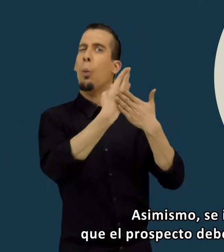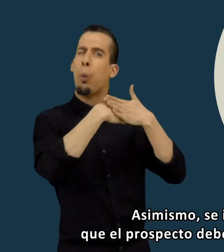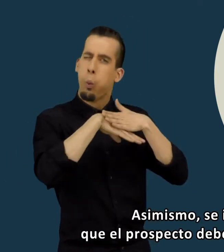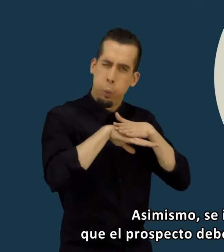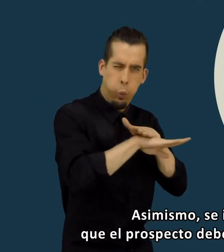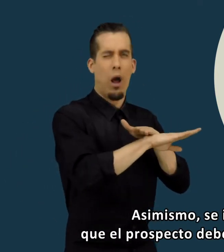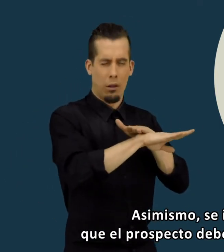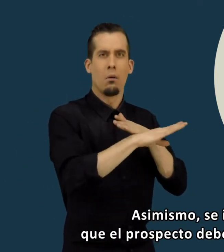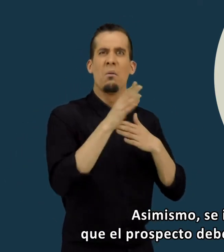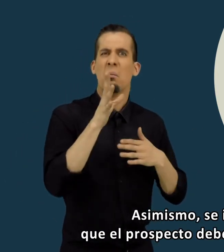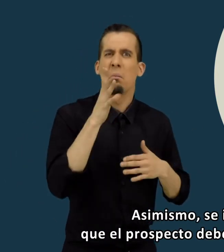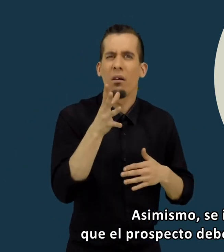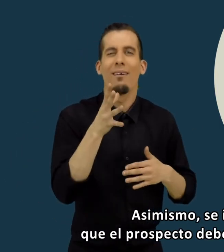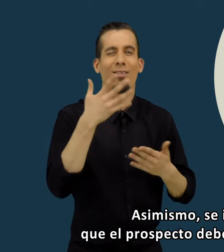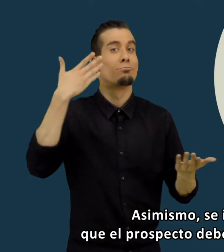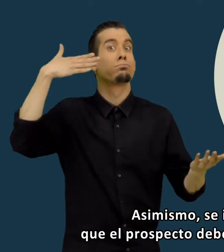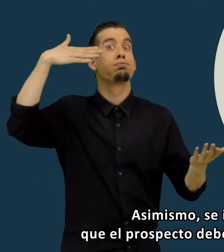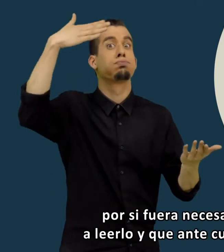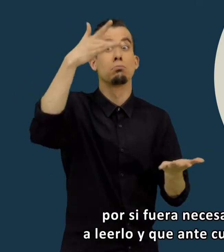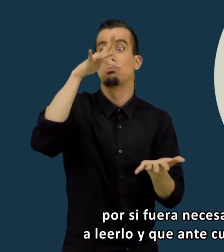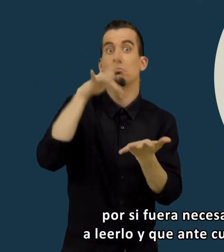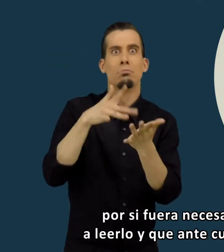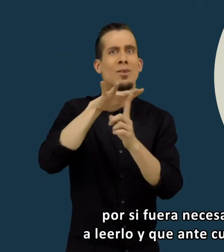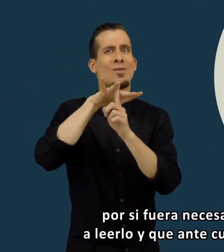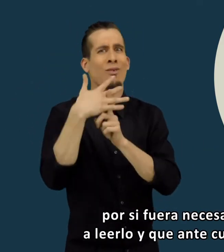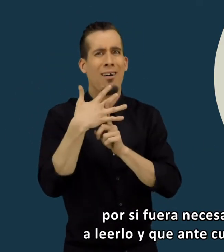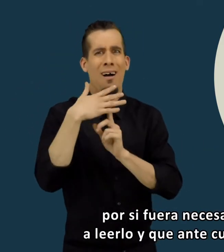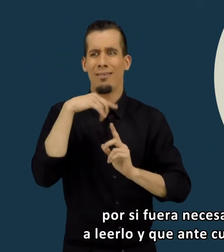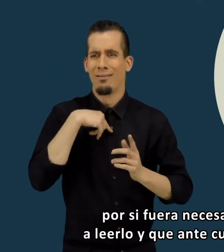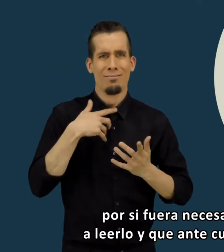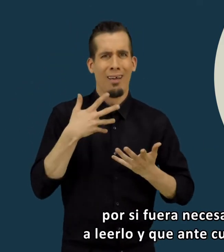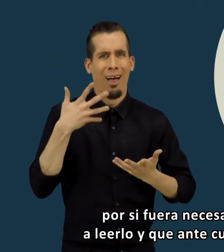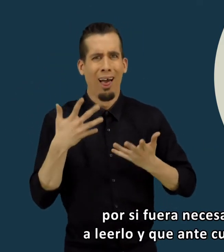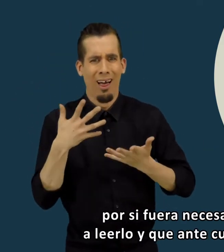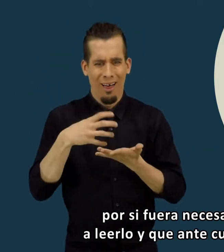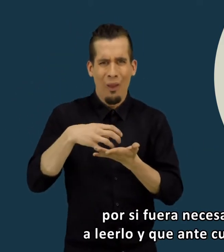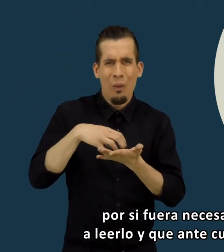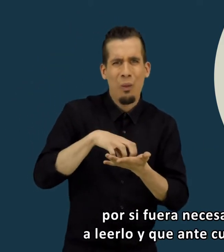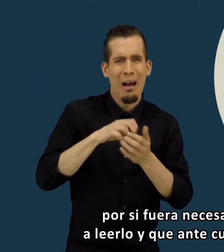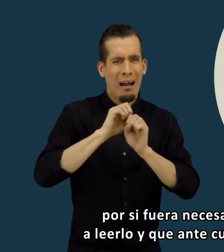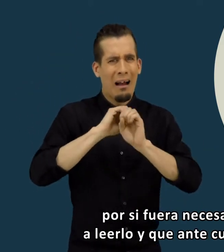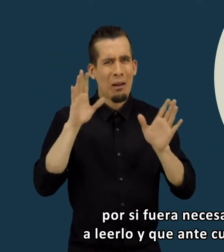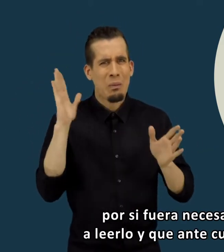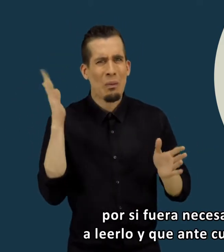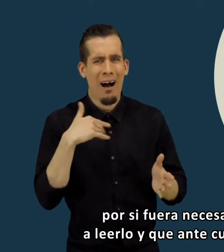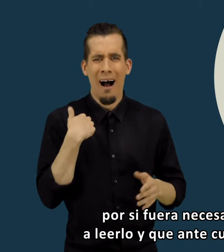Asimismo, se indica que el prospecto debe conservarse por si fuera necesario volver a